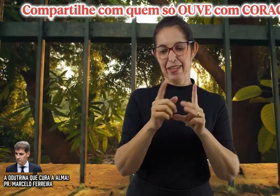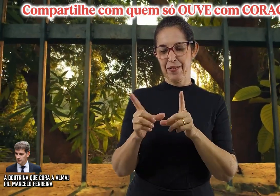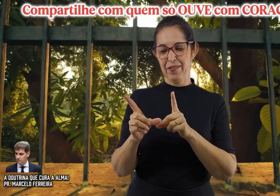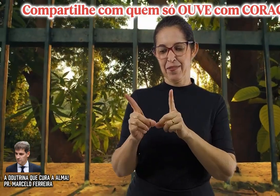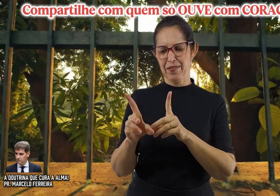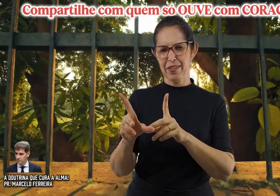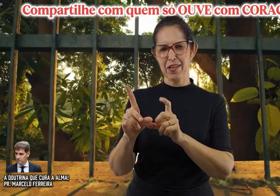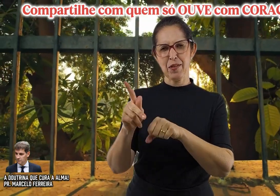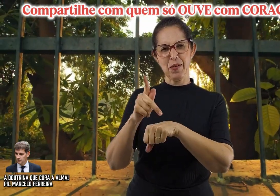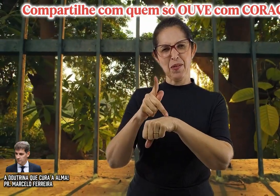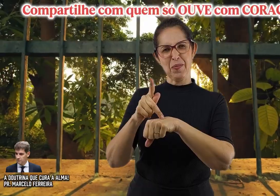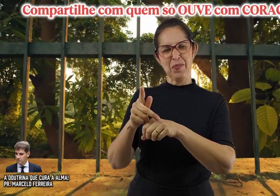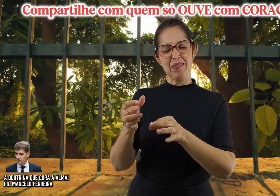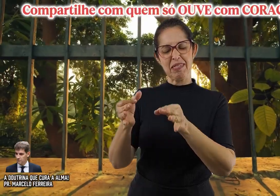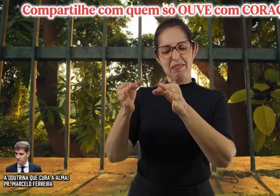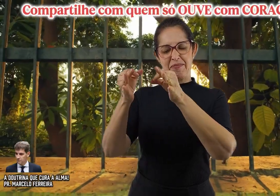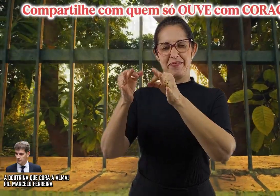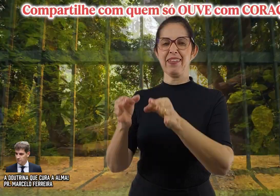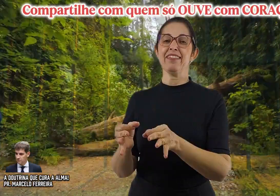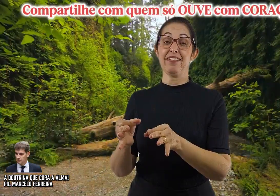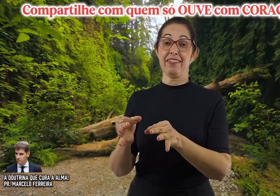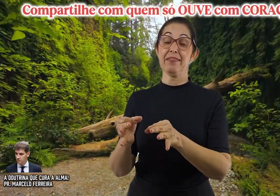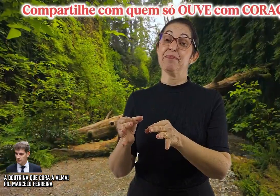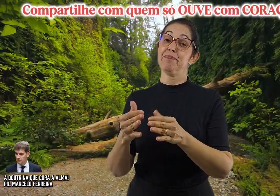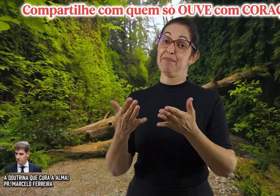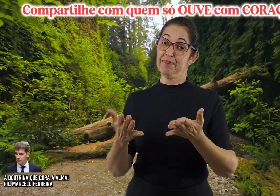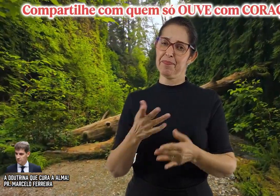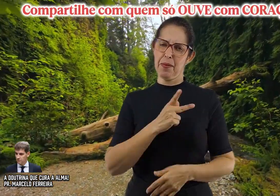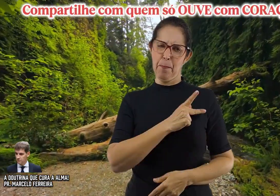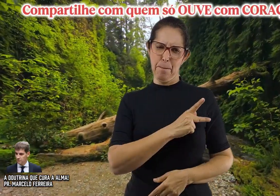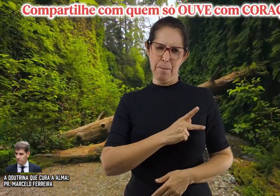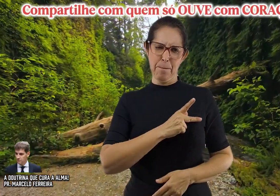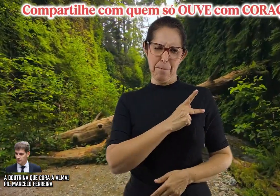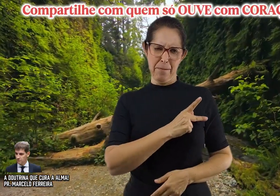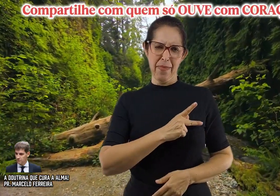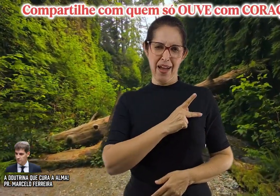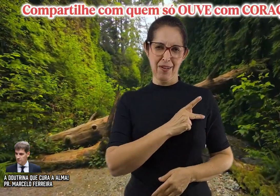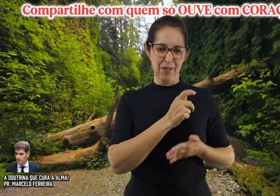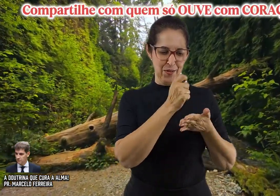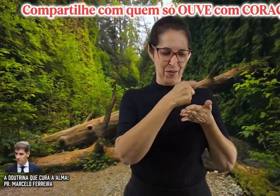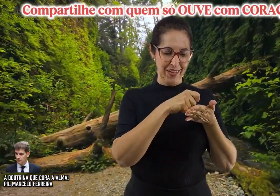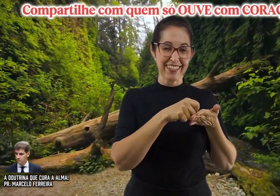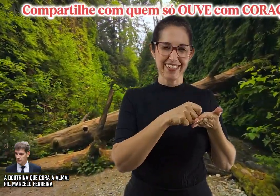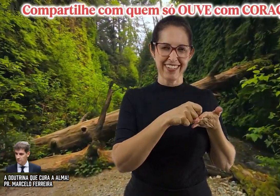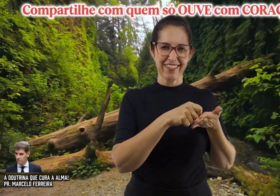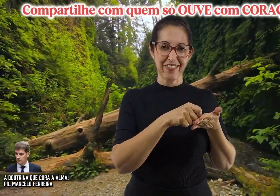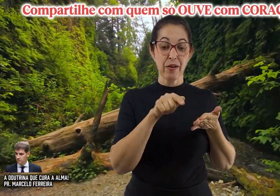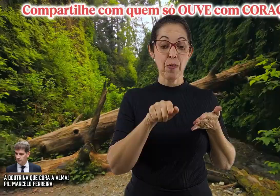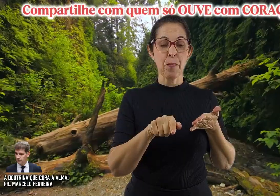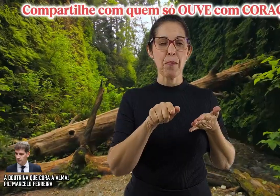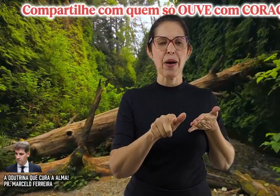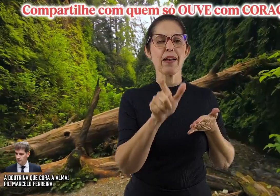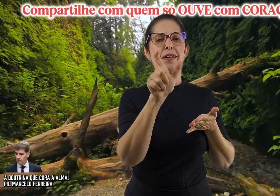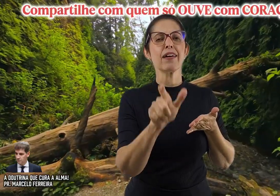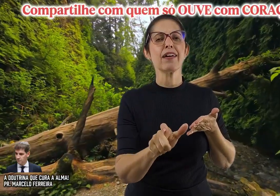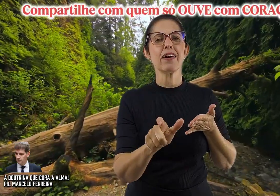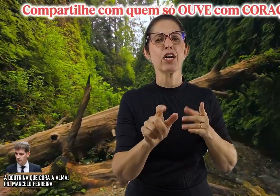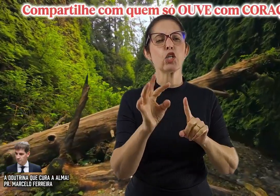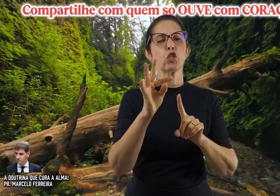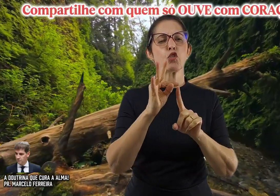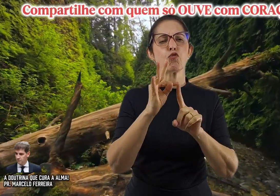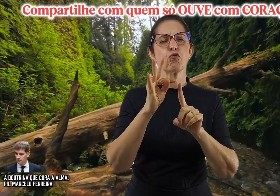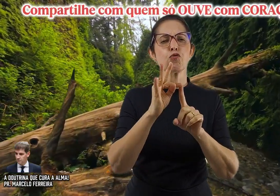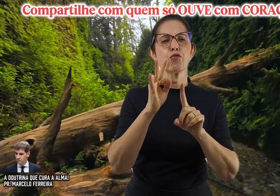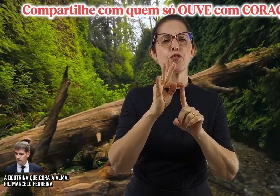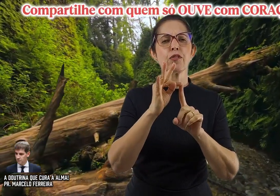doutrina. Aí eu vou falar uma coisa interessante. Quando Paulo escreve para a igreja para Timóteo, ele